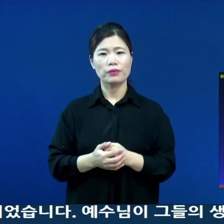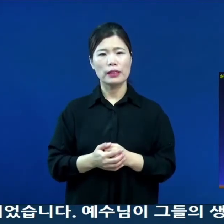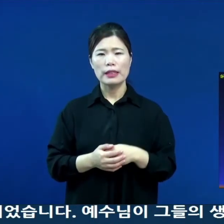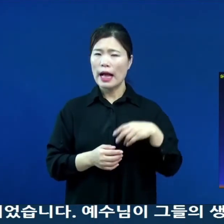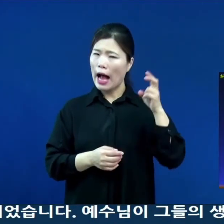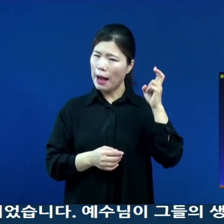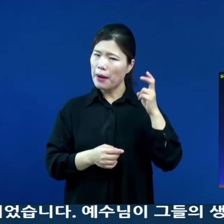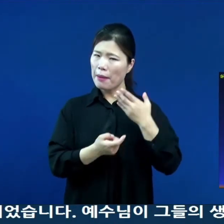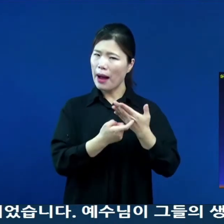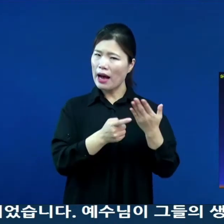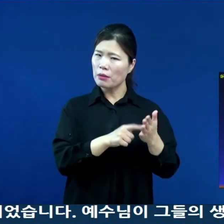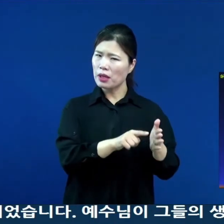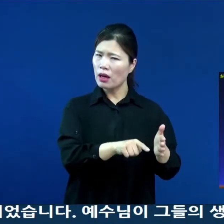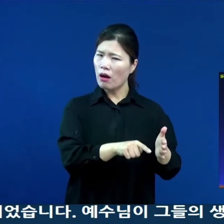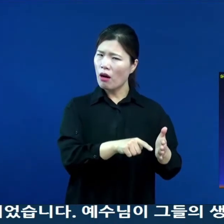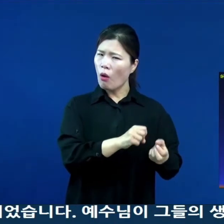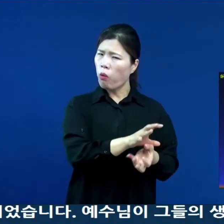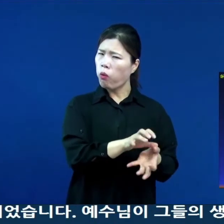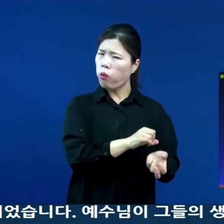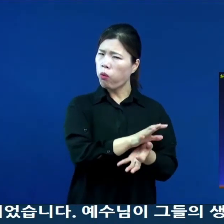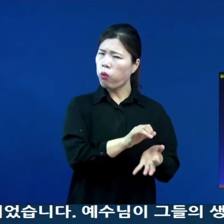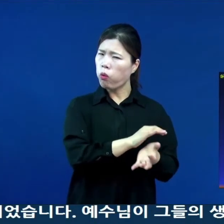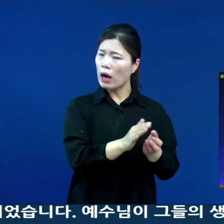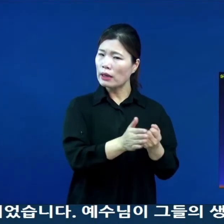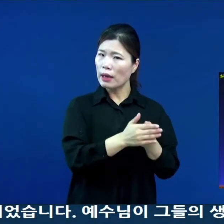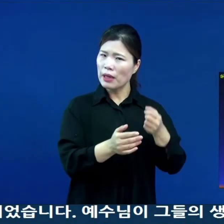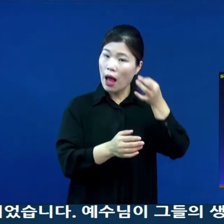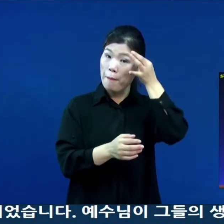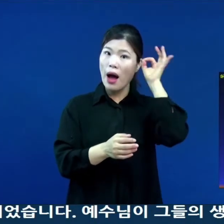마음이 뒤흔들린 무리들이 정신을 좀 차린 것 같아요. 이